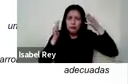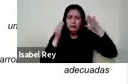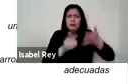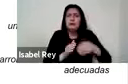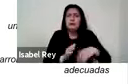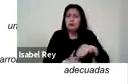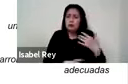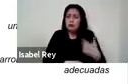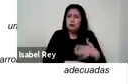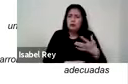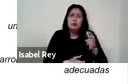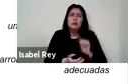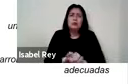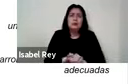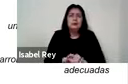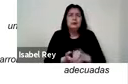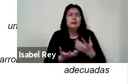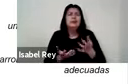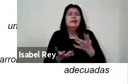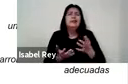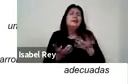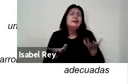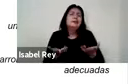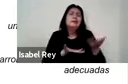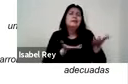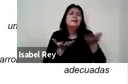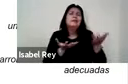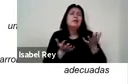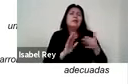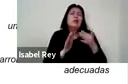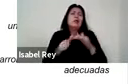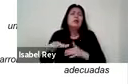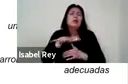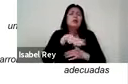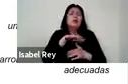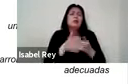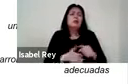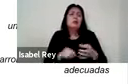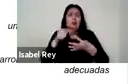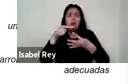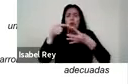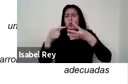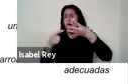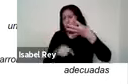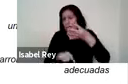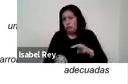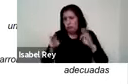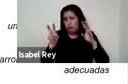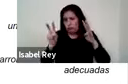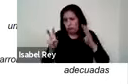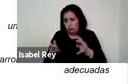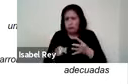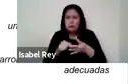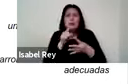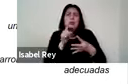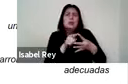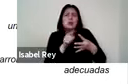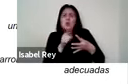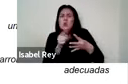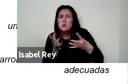bastante, bastante, digamos, de proyección de servicio a la comunidad. Pasamos por cuatro componentes y